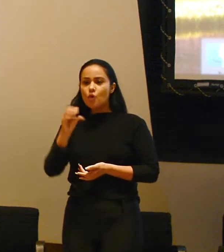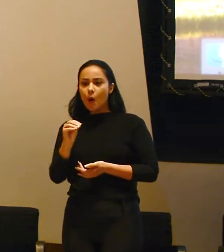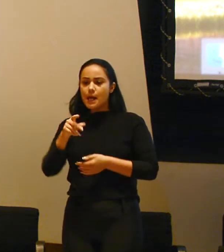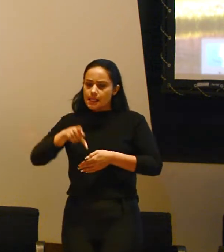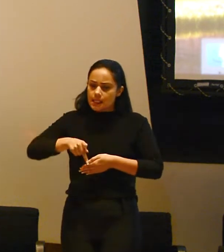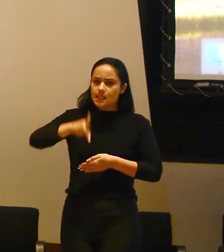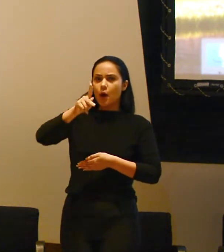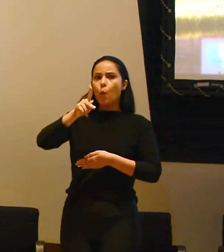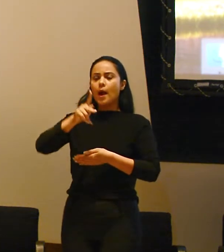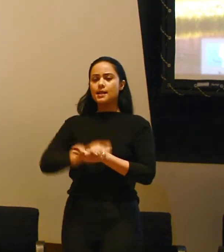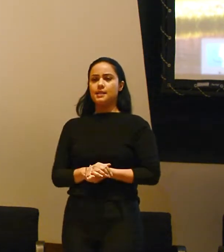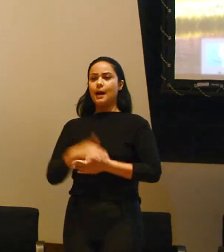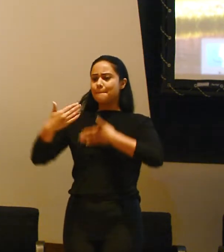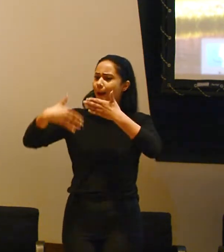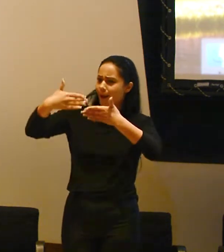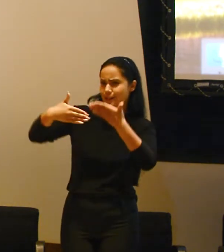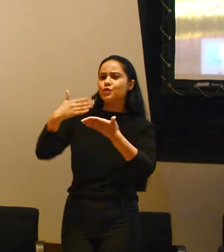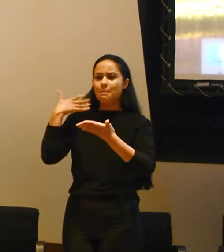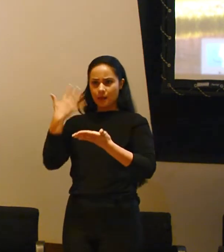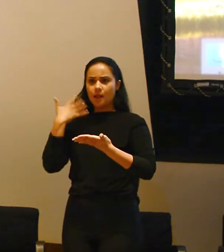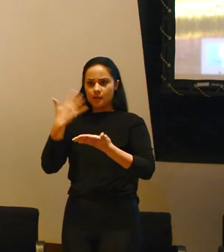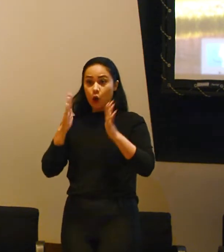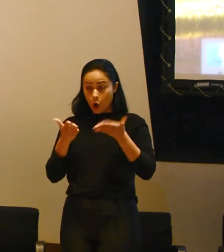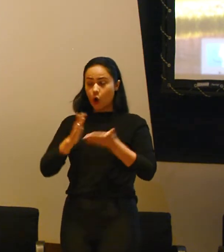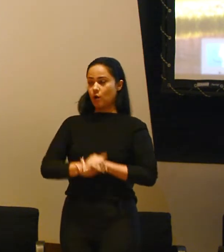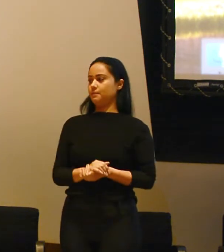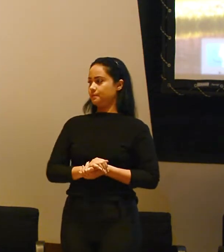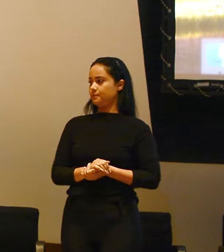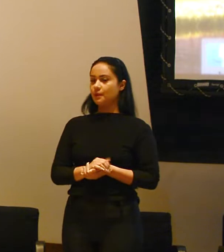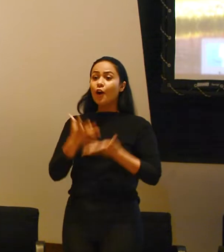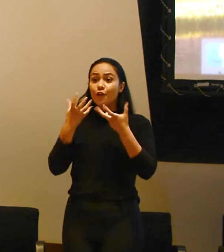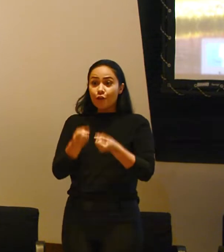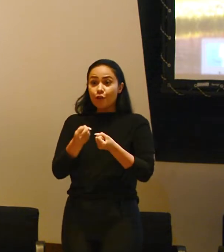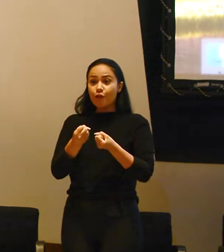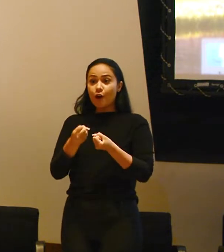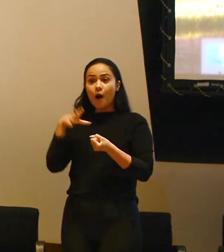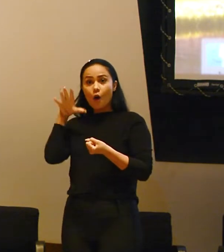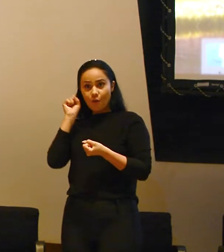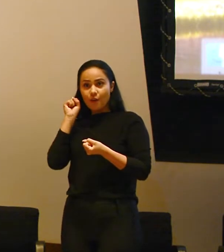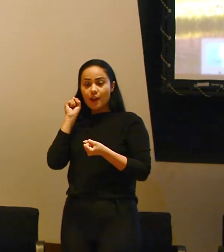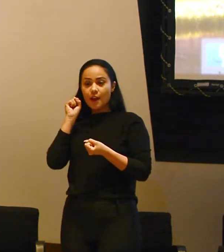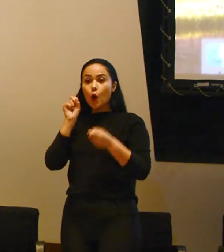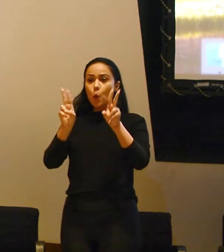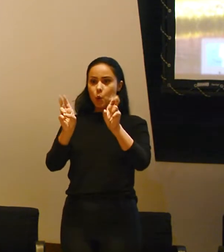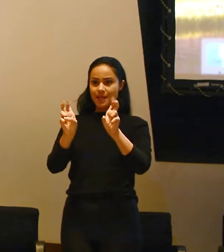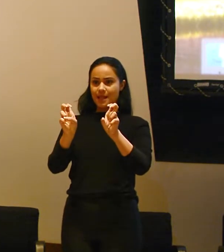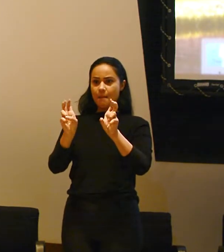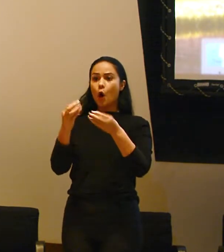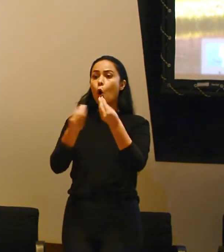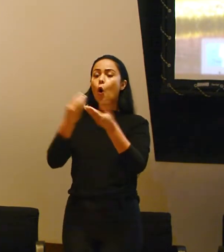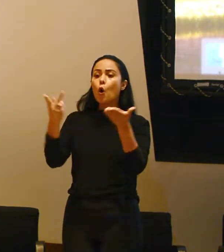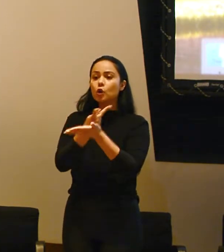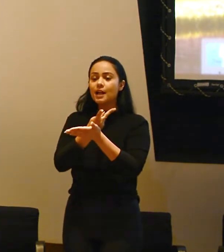dando sequência à série de palestras, agora vamos ouvir o tema Como